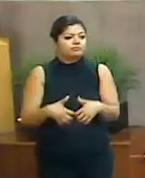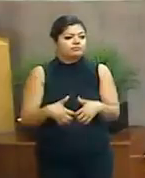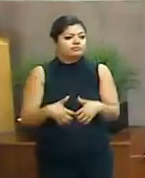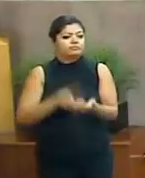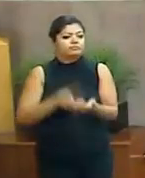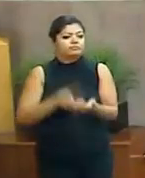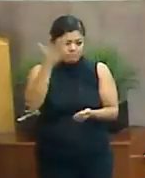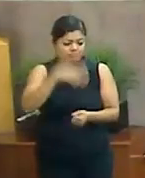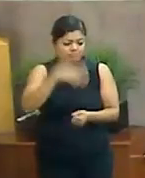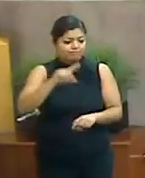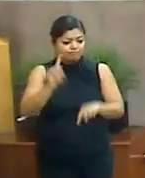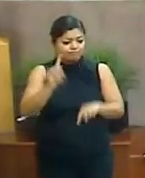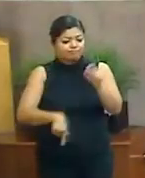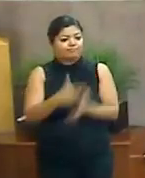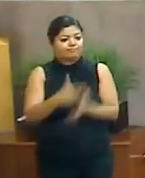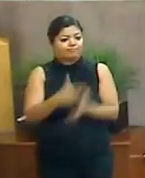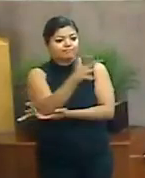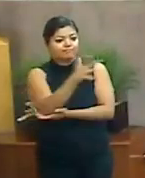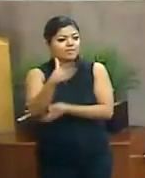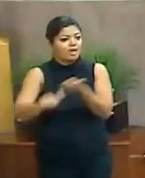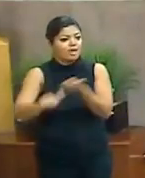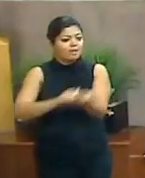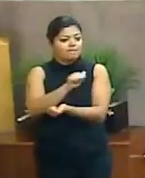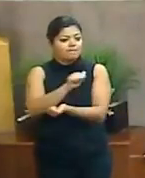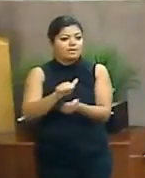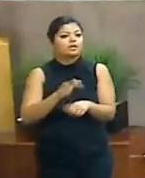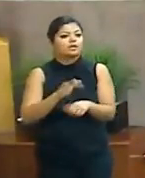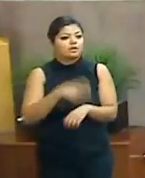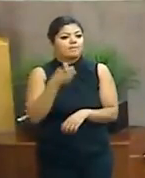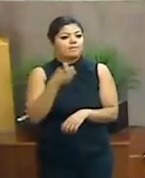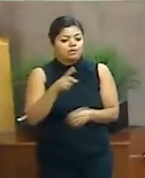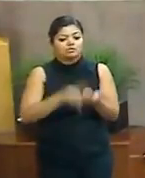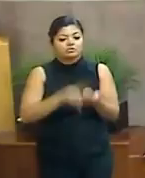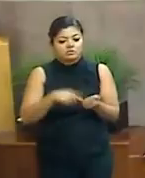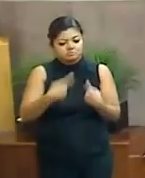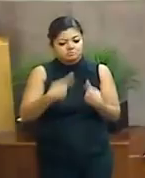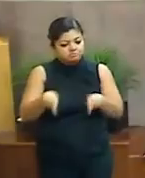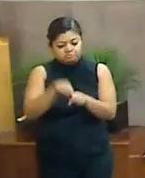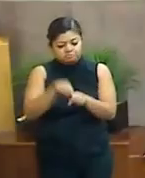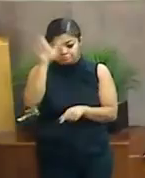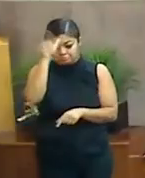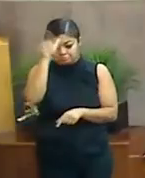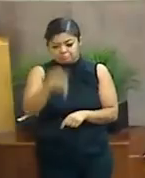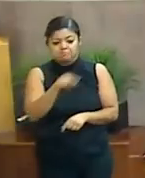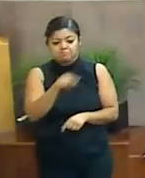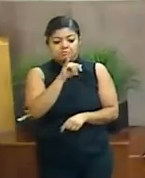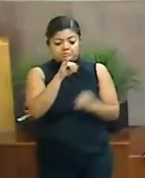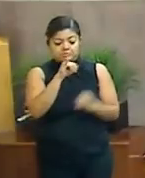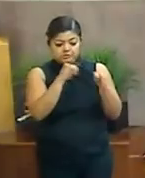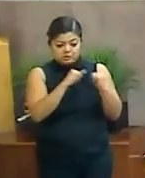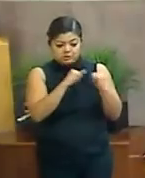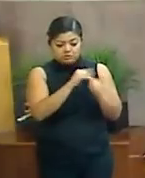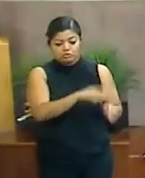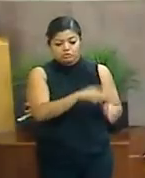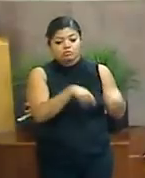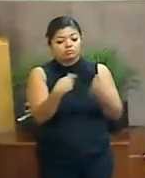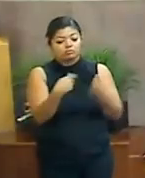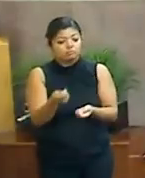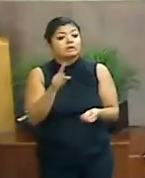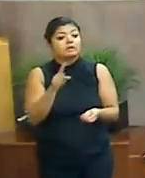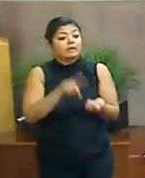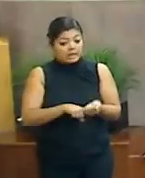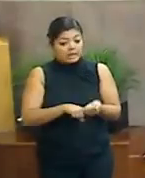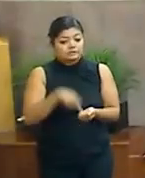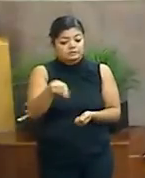impacto ambiental consecuentemente resultan correcta las afirmaciones del consejo general del instituto local de que en el caso